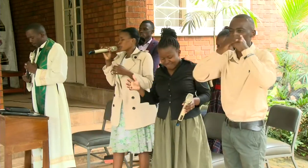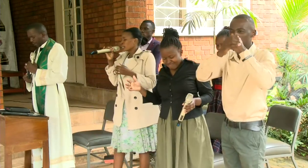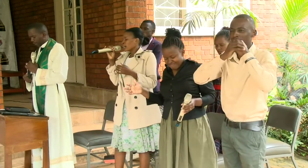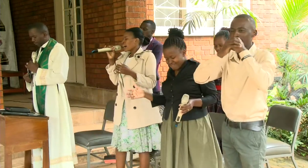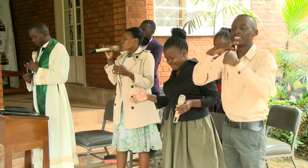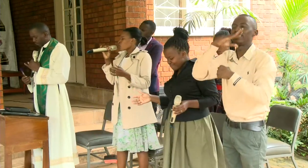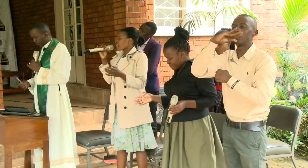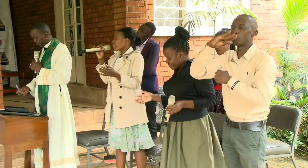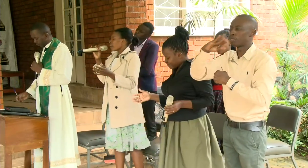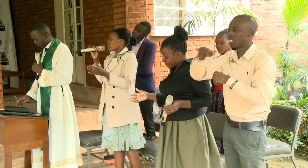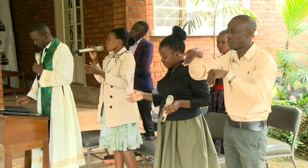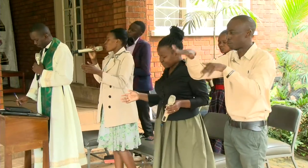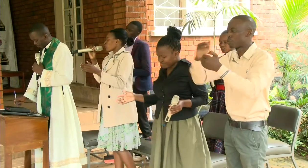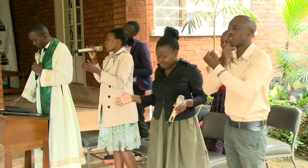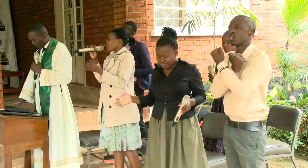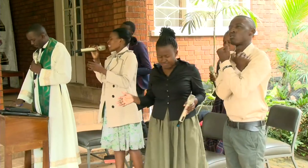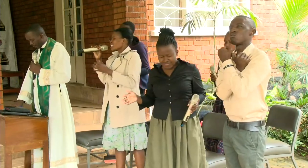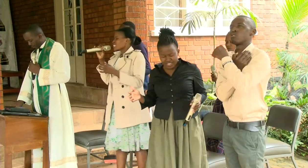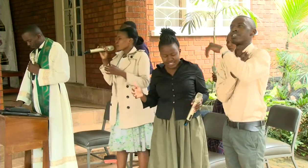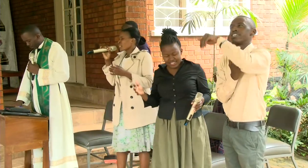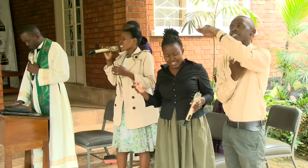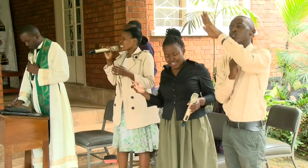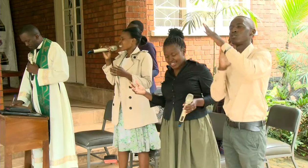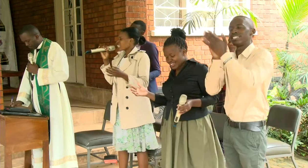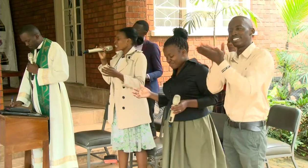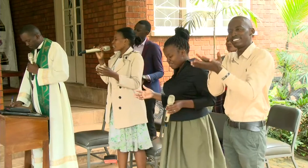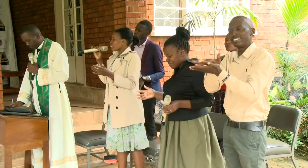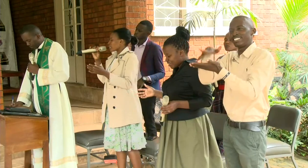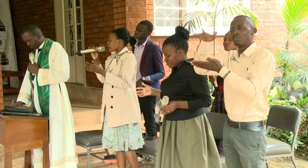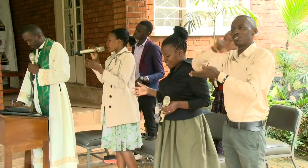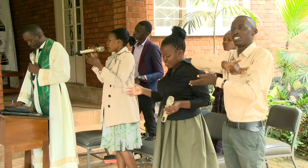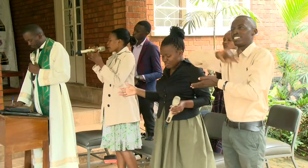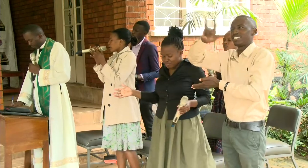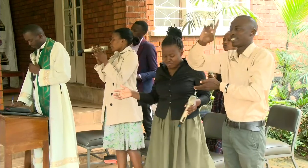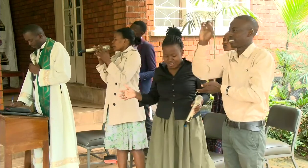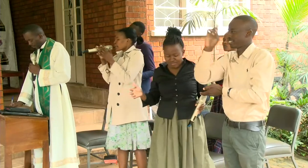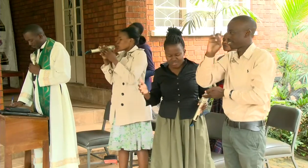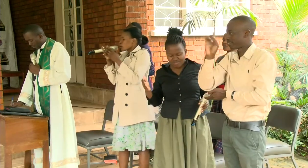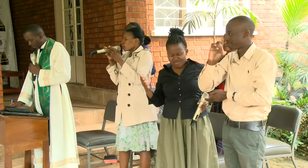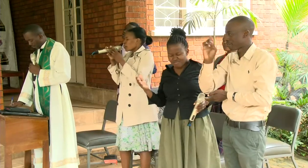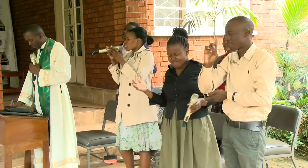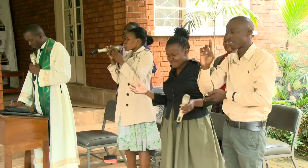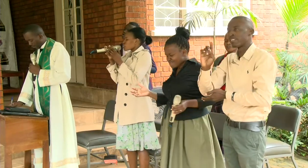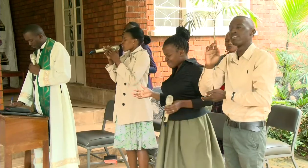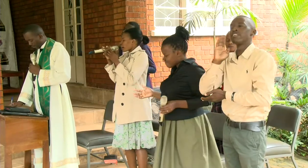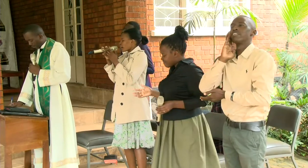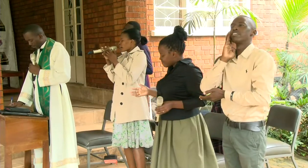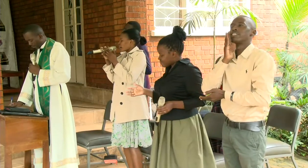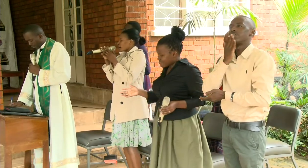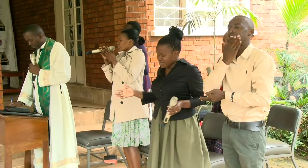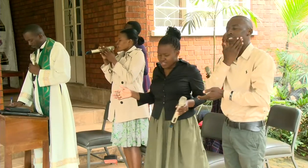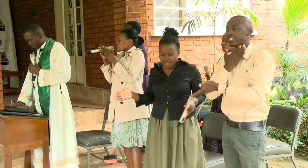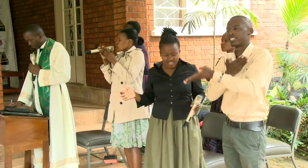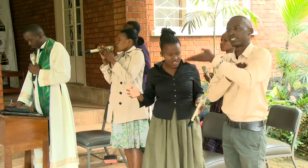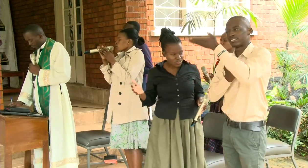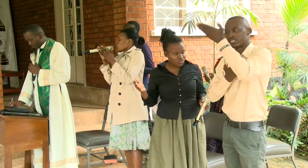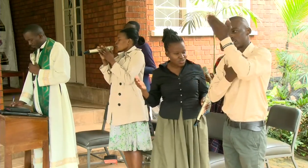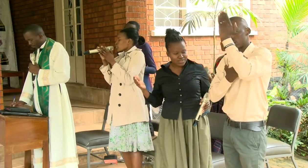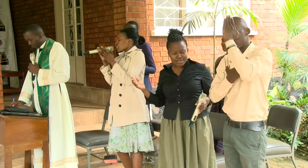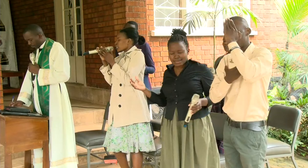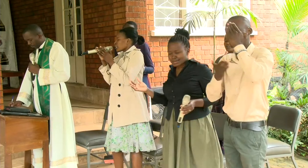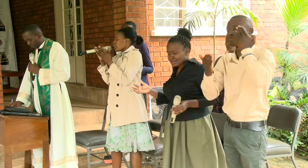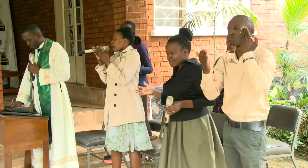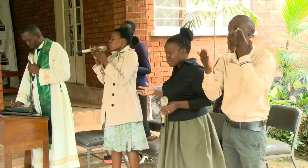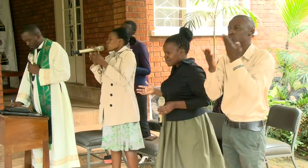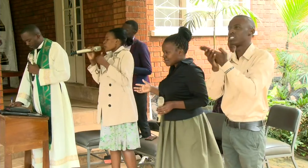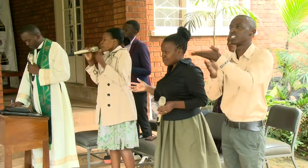byo atwagala nnyo ekitiibwa kye tekyenkanika Katonda w'ekisa Katonda